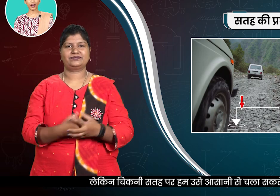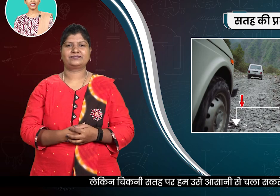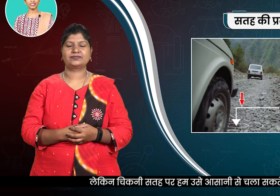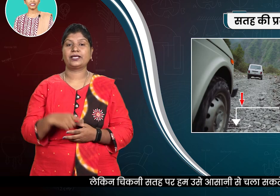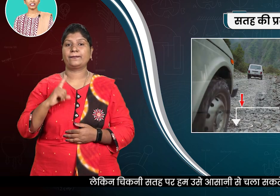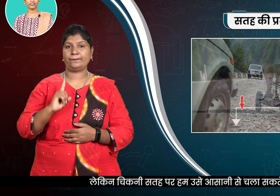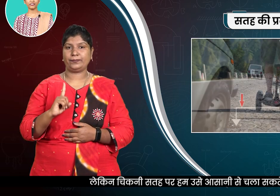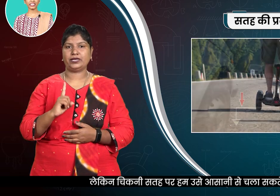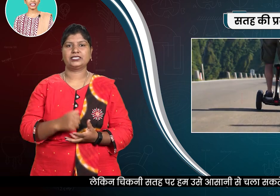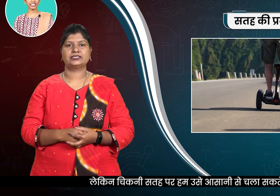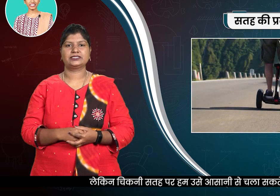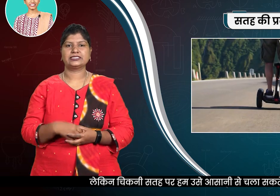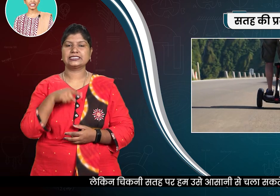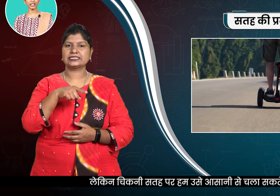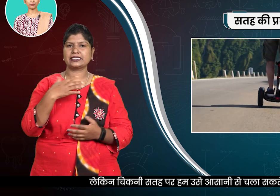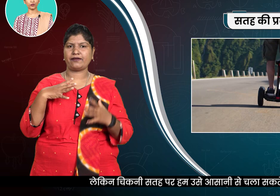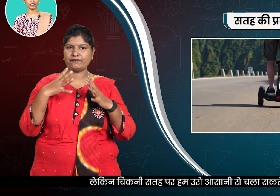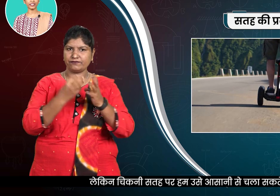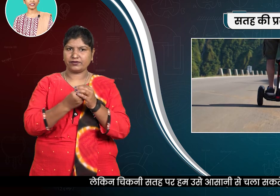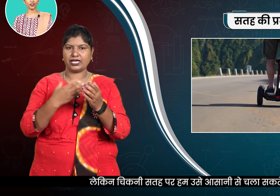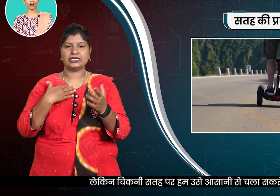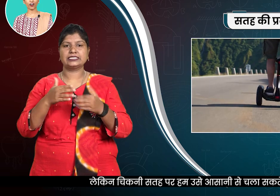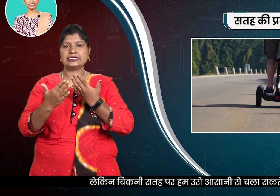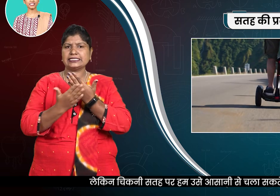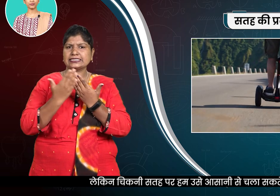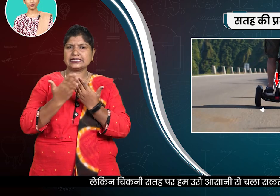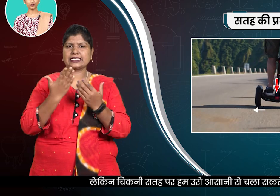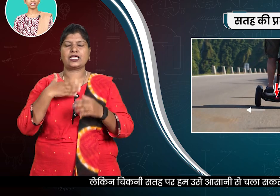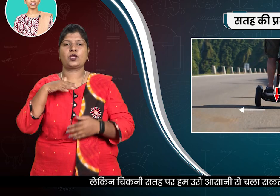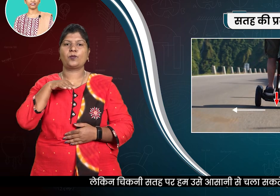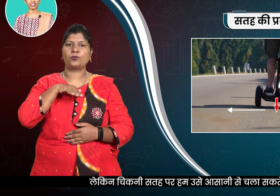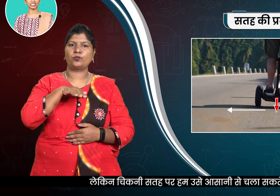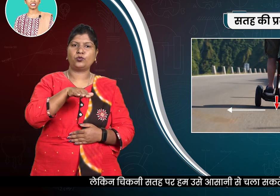लेकिन चिकनी सतव पर हम उसे आसानी से चला सकते है